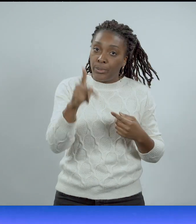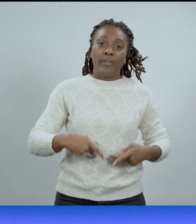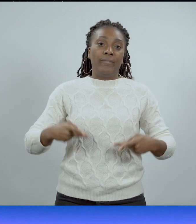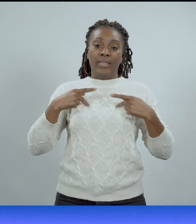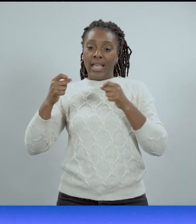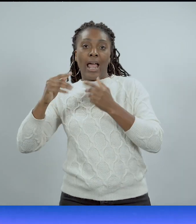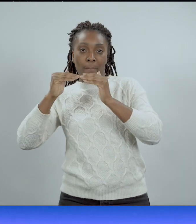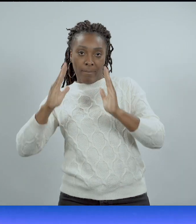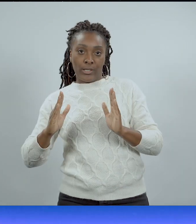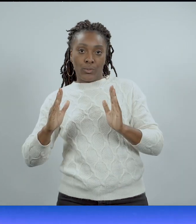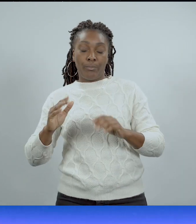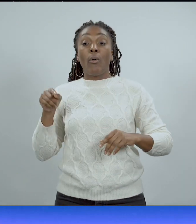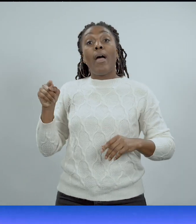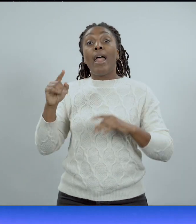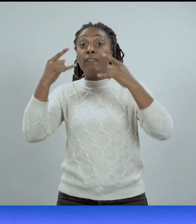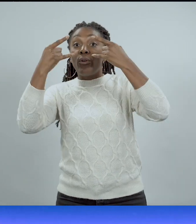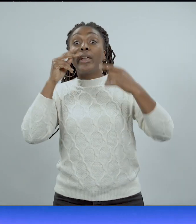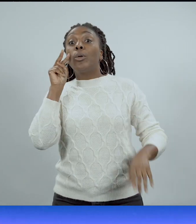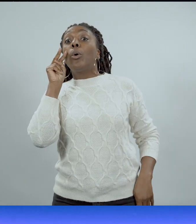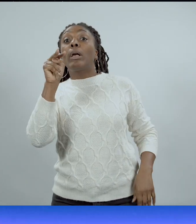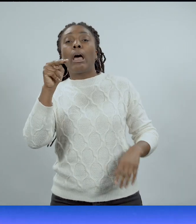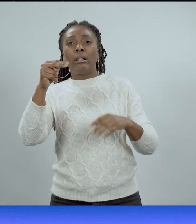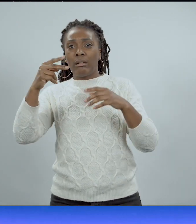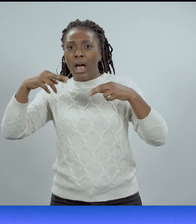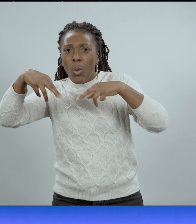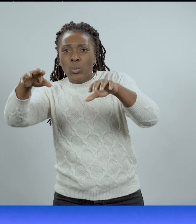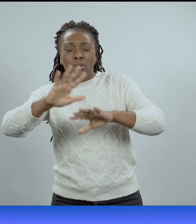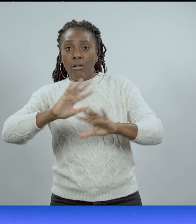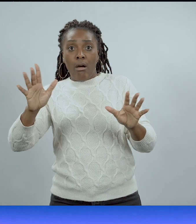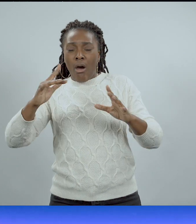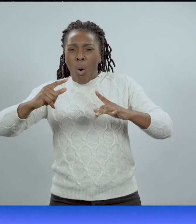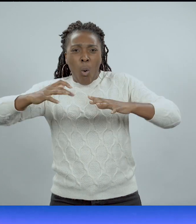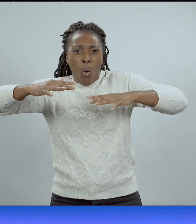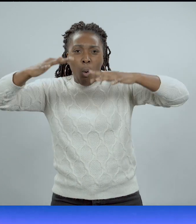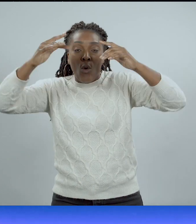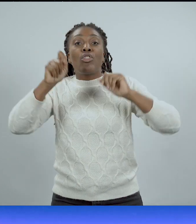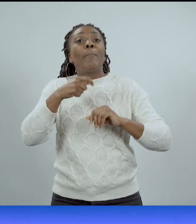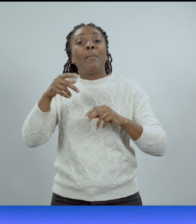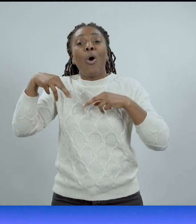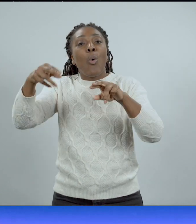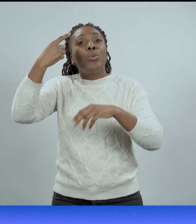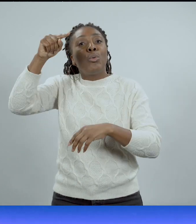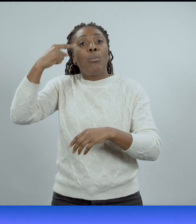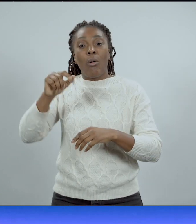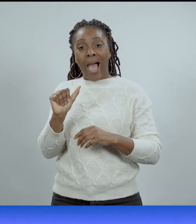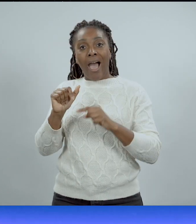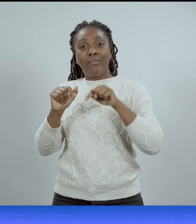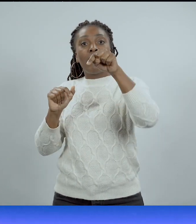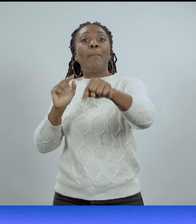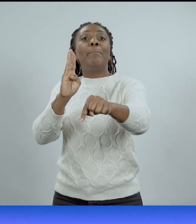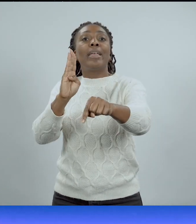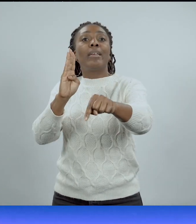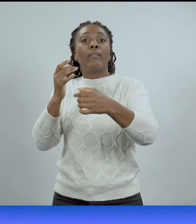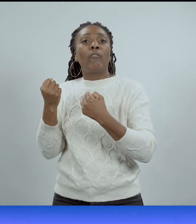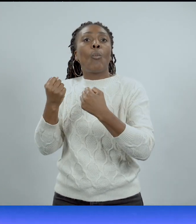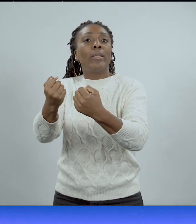vie. Et elle regarde la route qui est complètement inondée, impraticable. Et la route nous permet d'aller à un point A à un point B. Ce